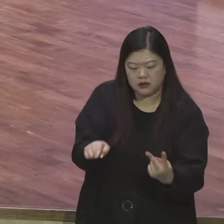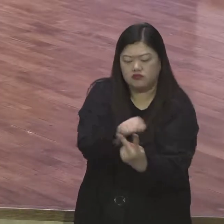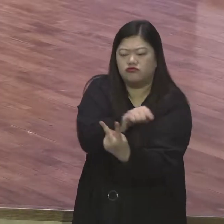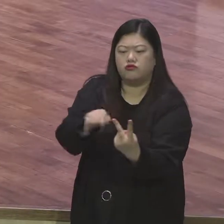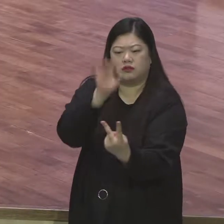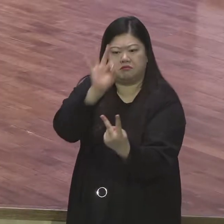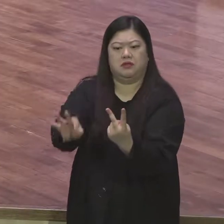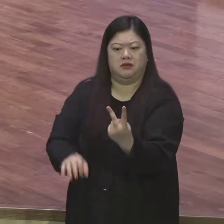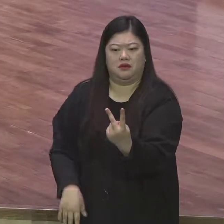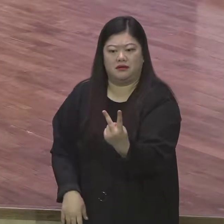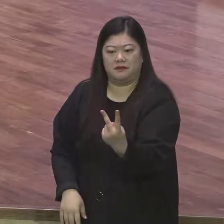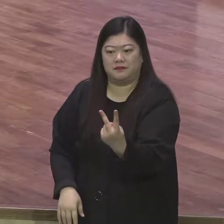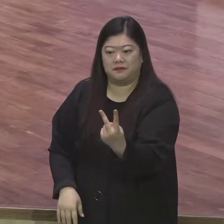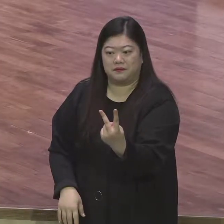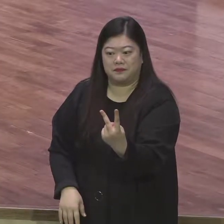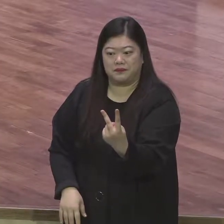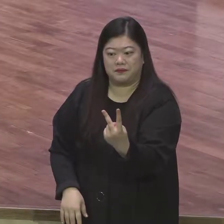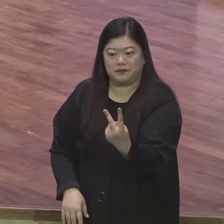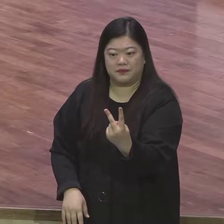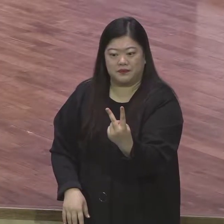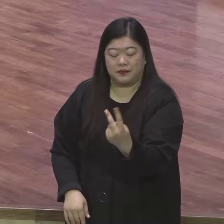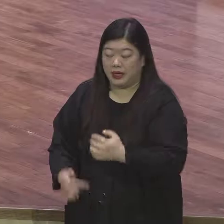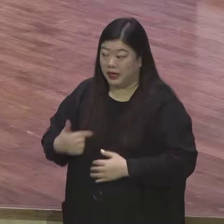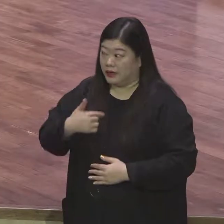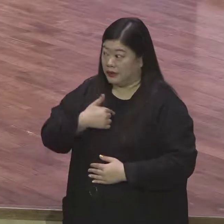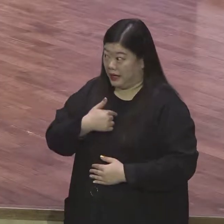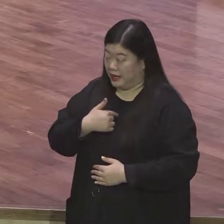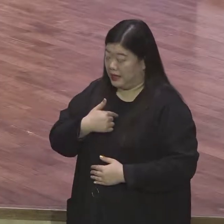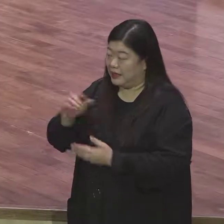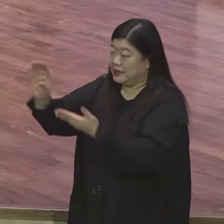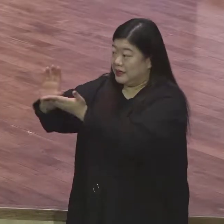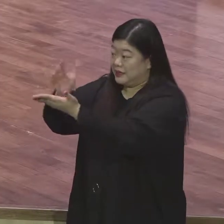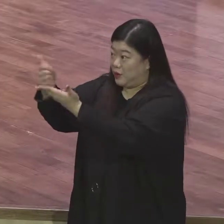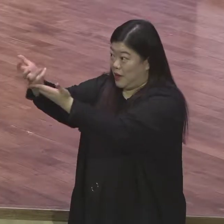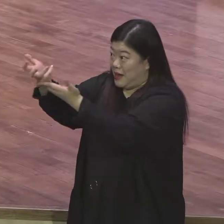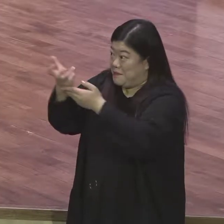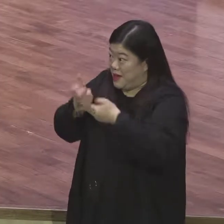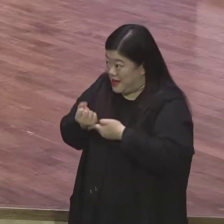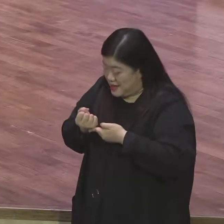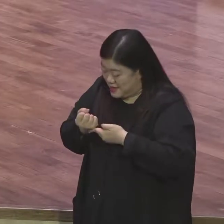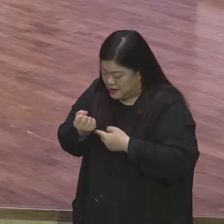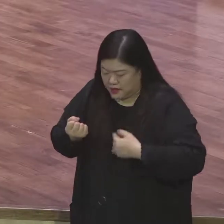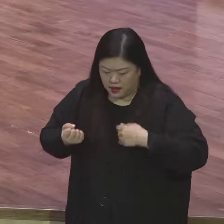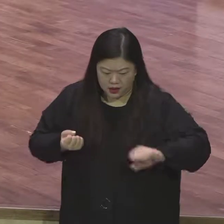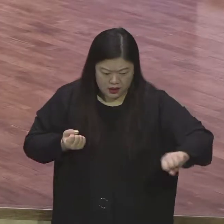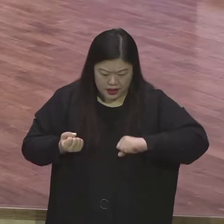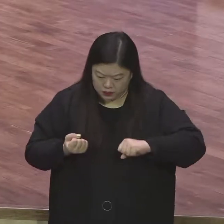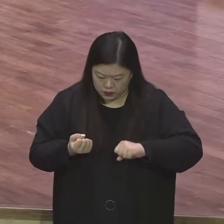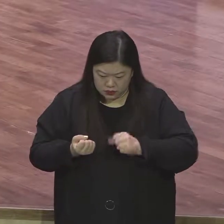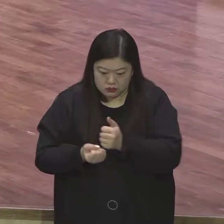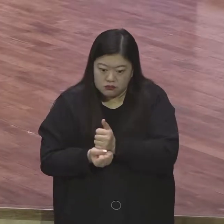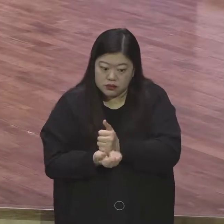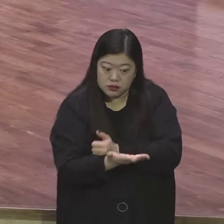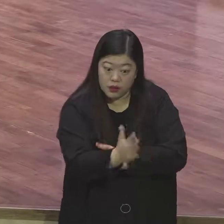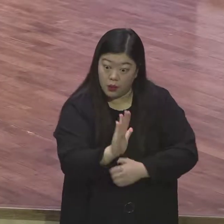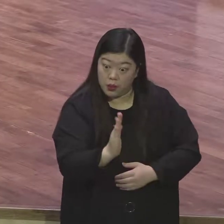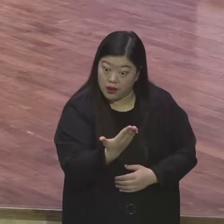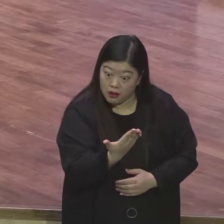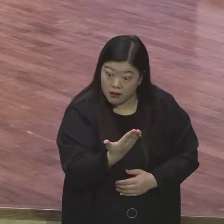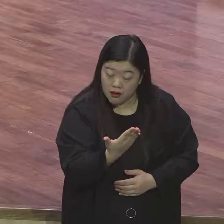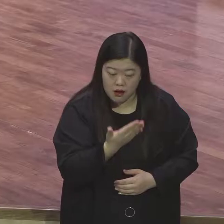오직 그리스도가 나를 통해서 전파된다고 하면 이